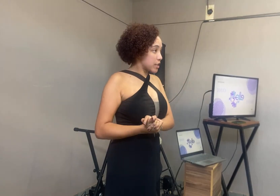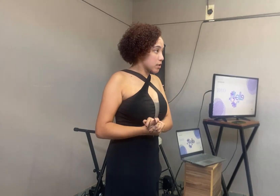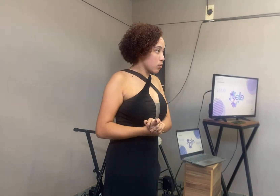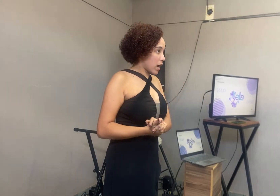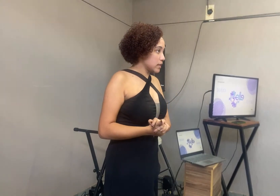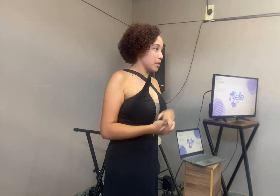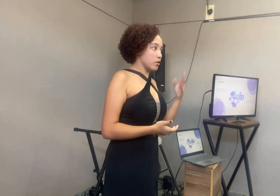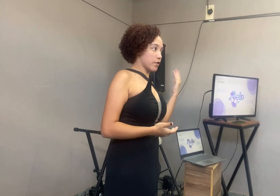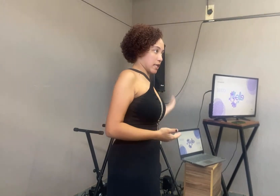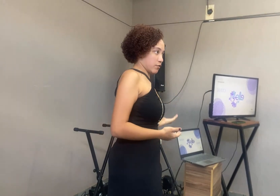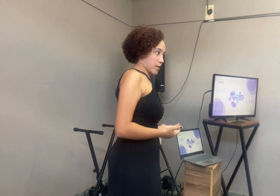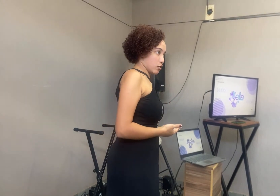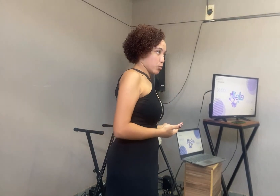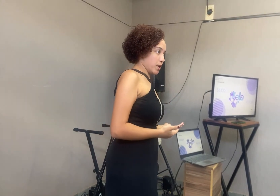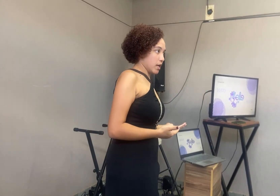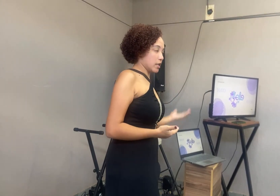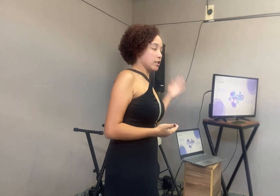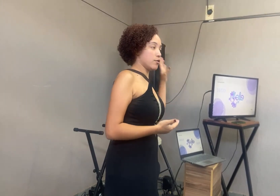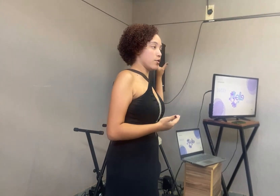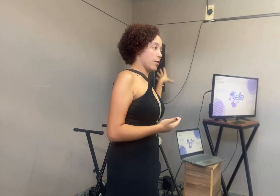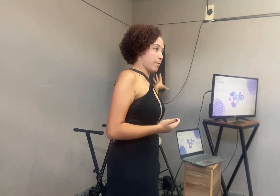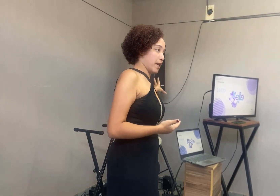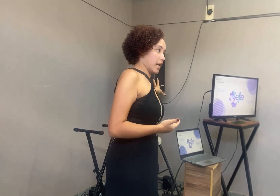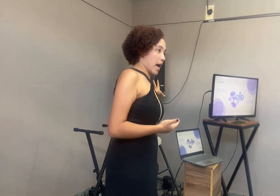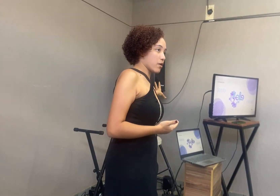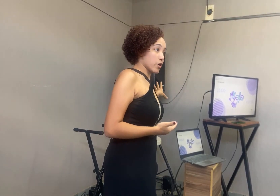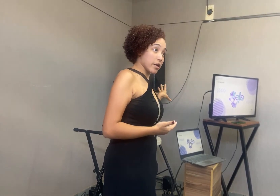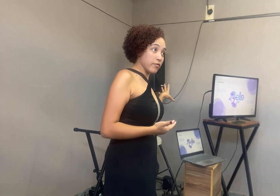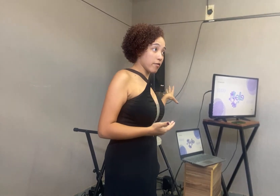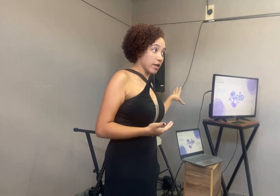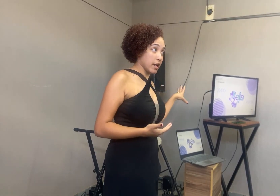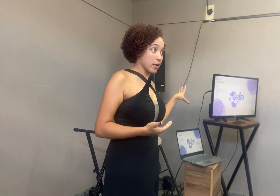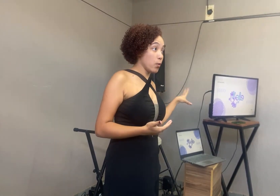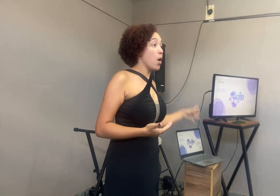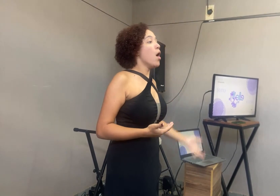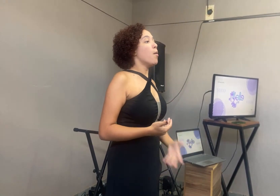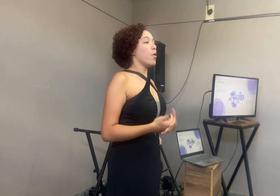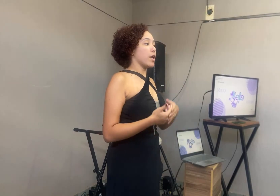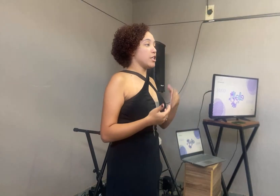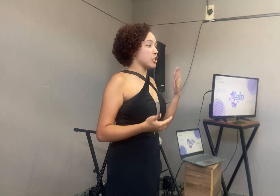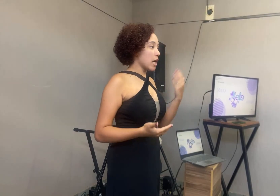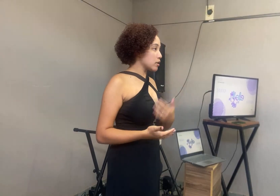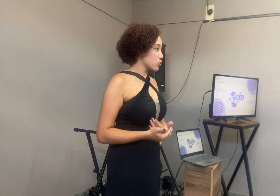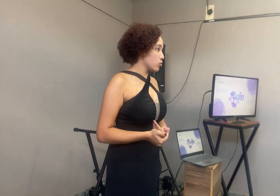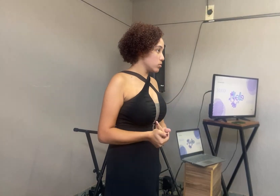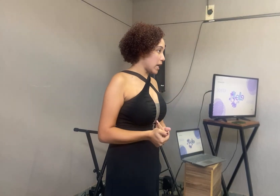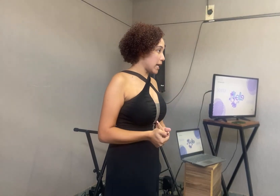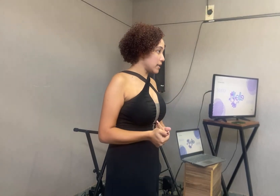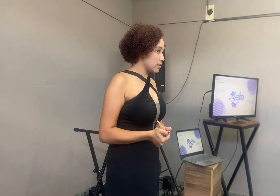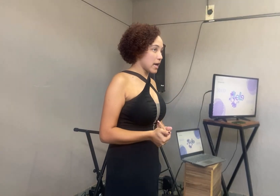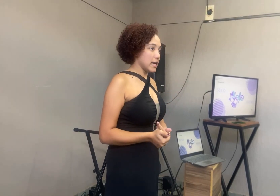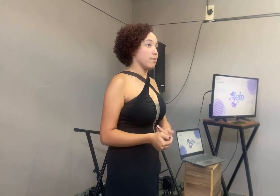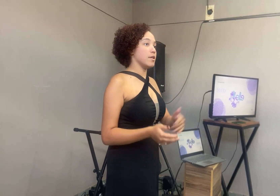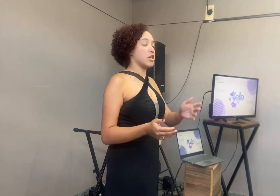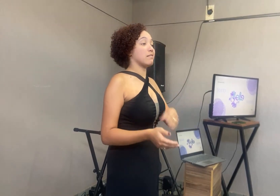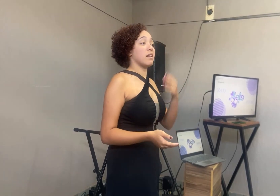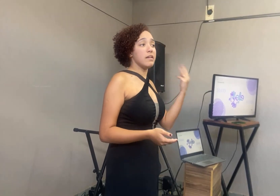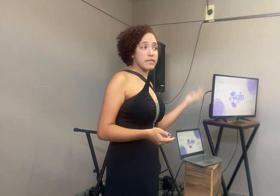graduada pela Universidade Federal de Uberlândia, formei agora em fevereiro, porém já atuo na área da Libras já há 3